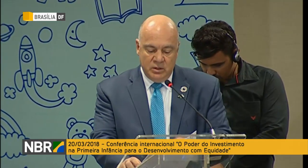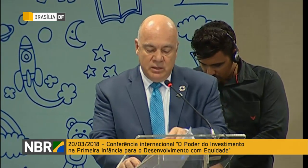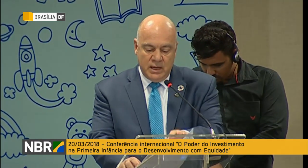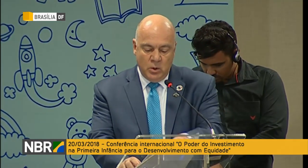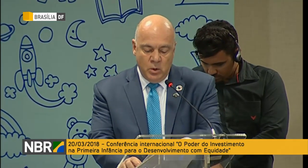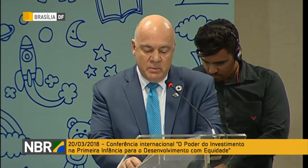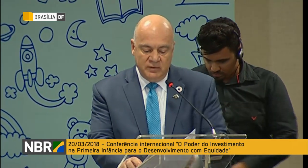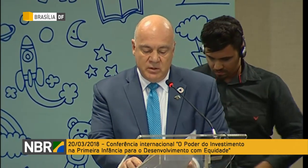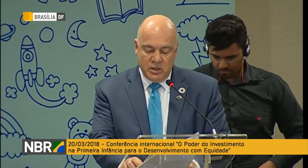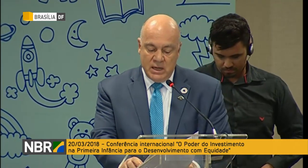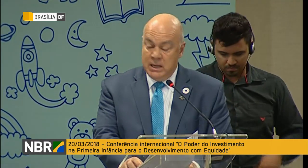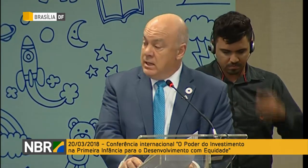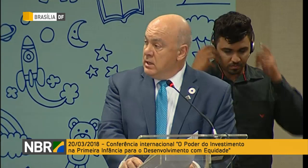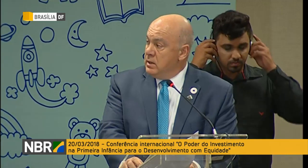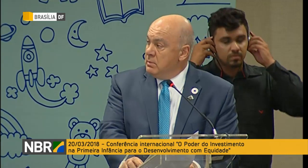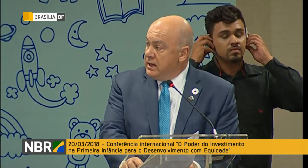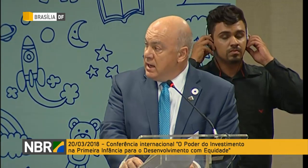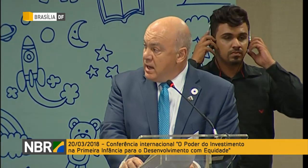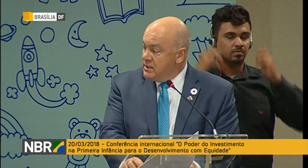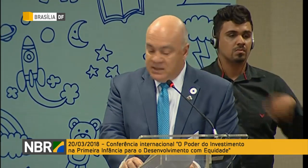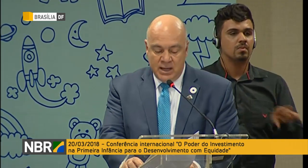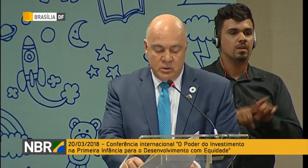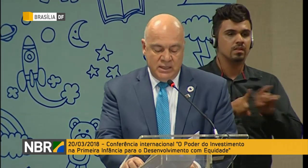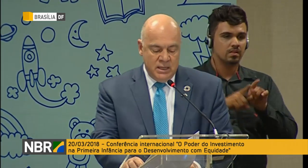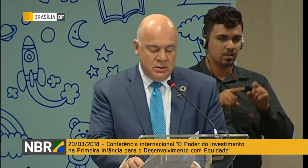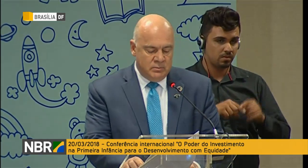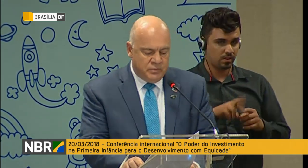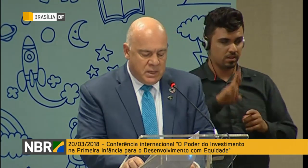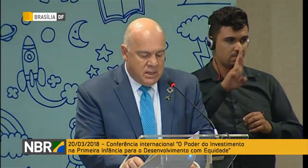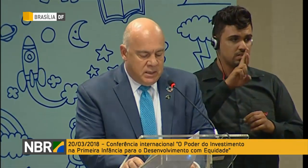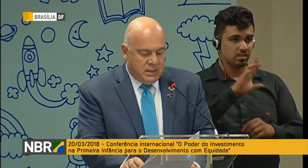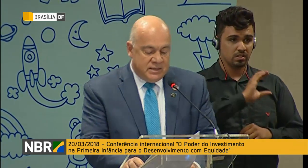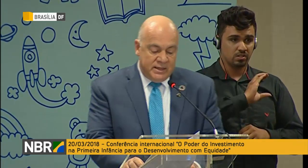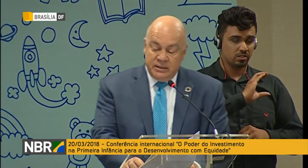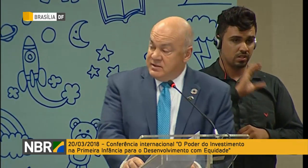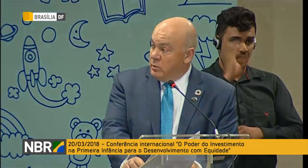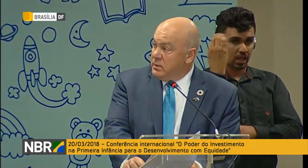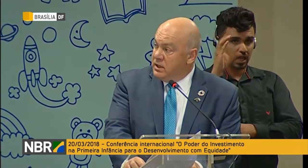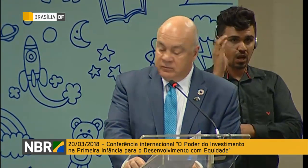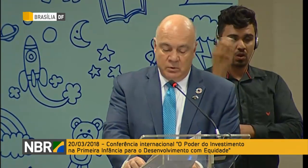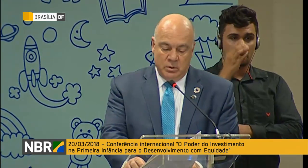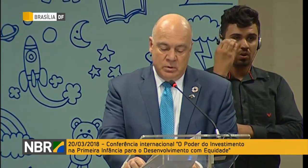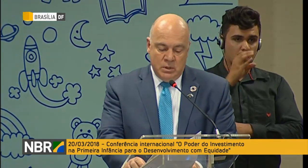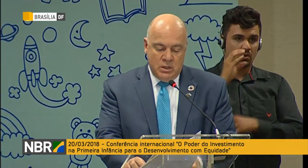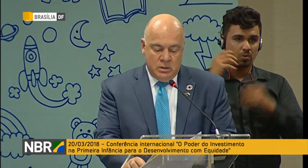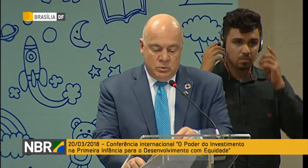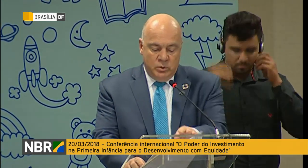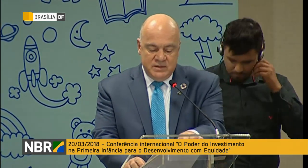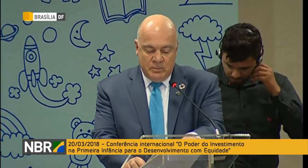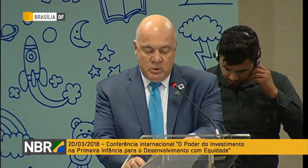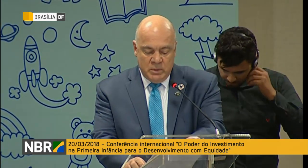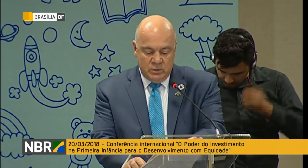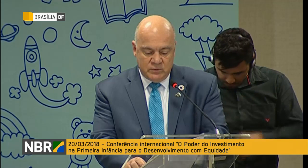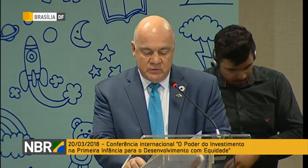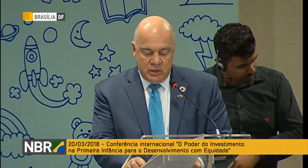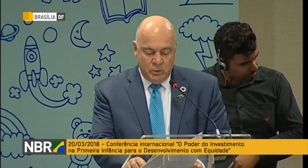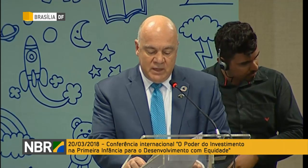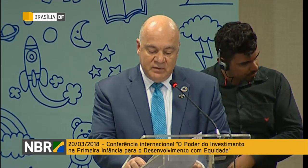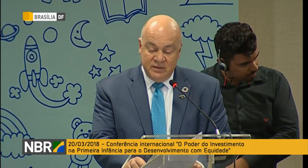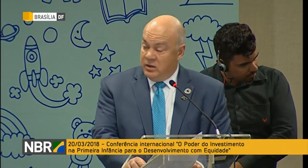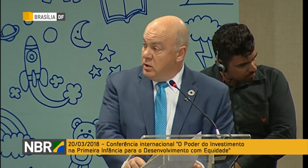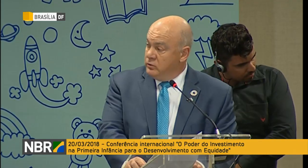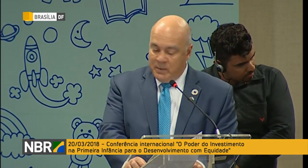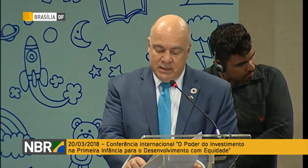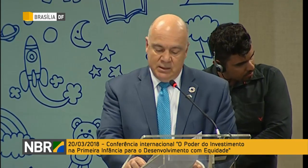Relações Exteriores da Colômbia, senhora Maria Ângela Holguín. Excelentíssimo ministro do Desenvolvimento Social